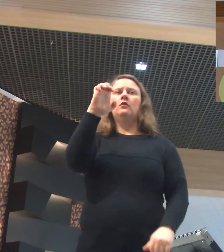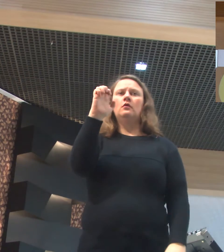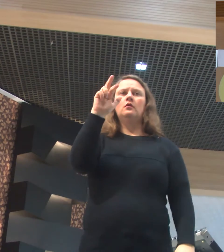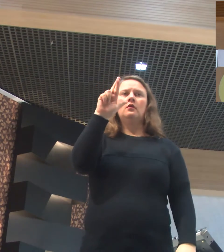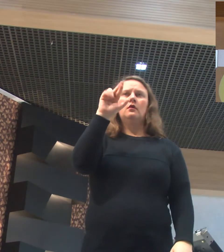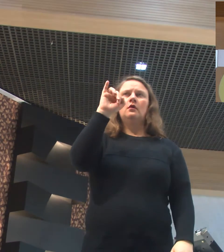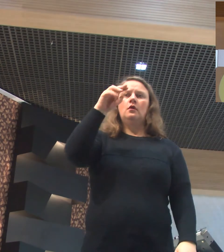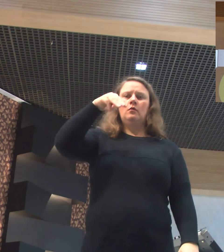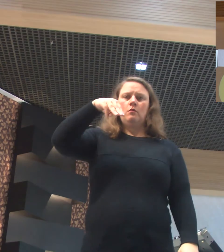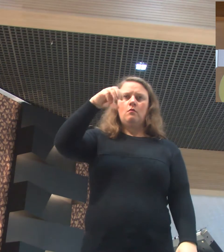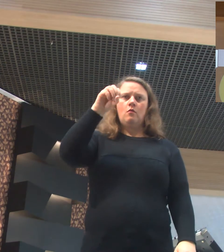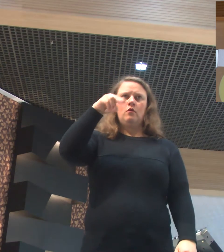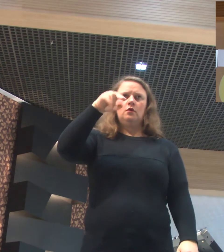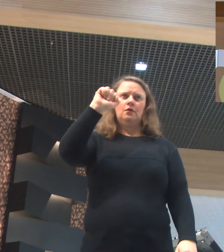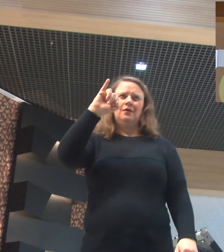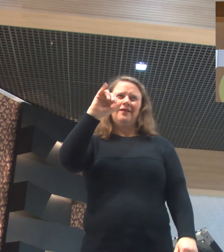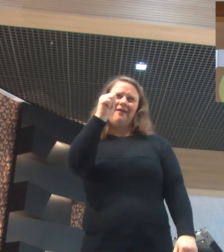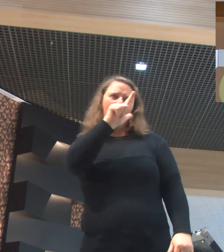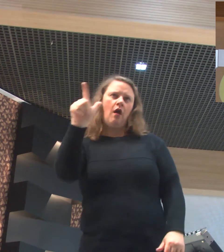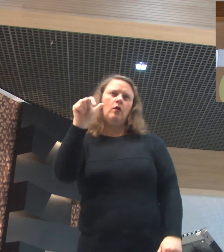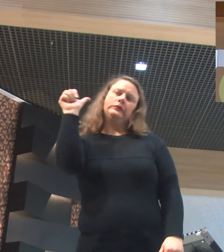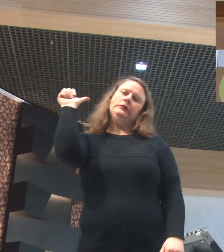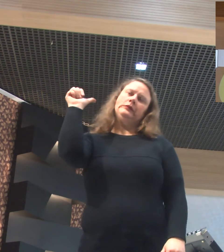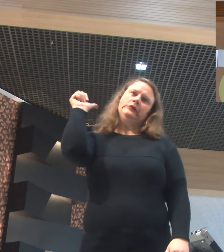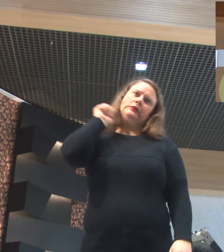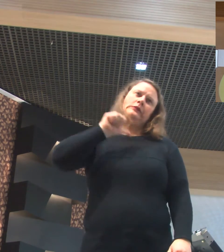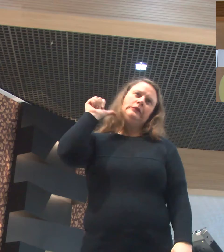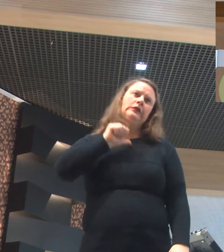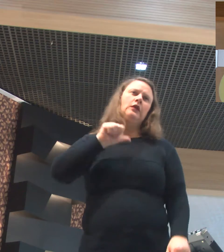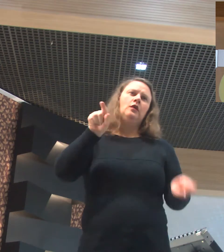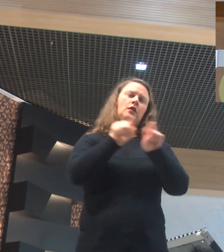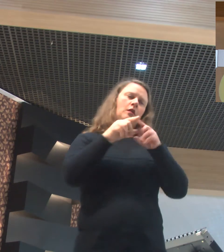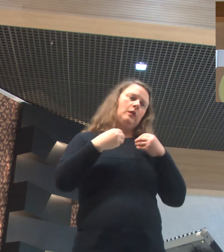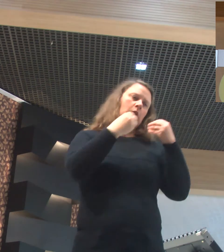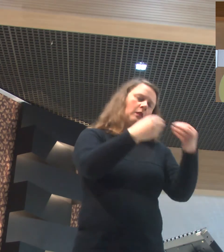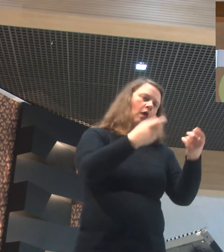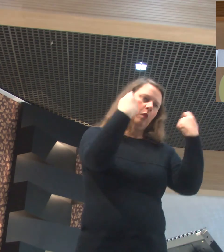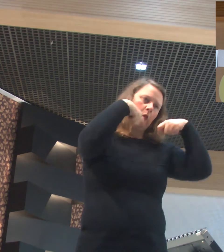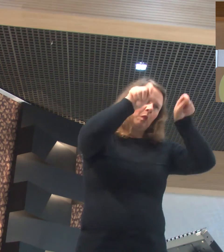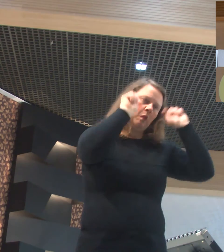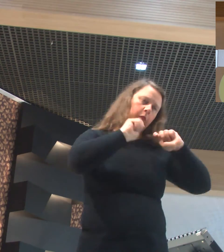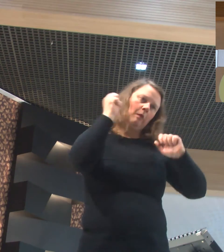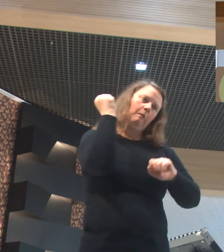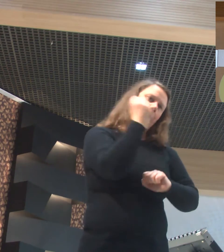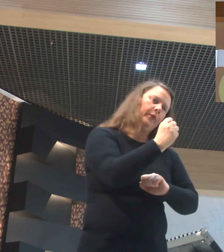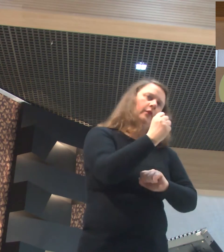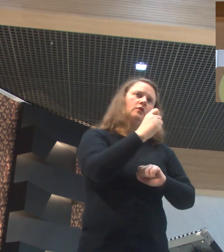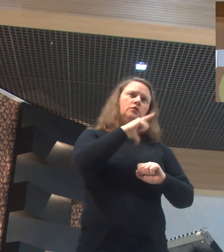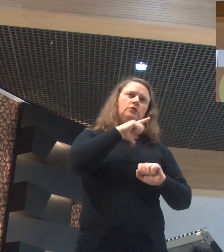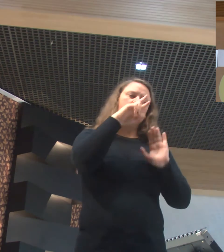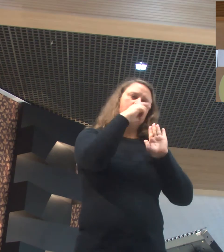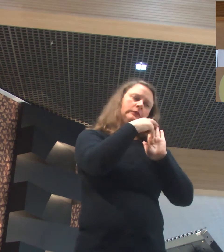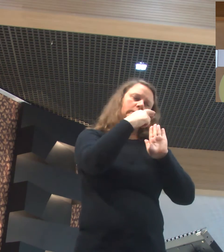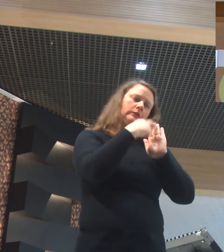tinha todos aqueles cerimoniais de sacrifícios, tipos de oferta, uma série de